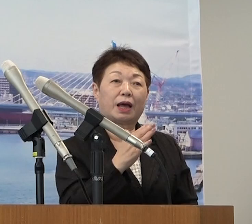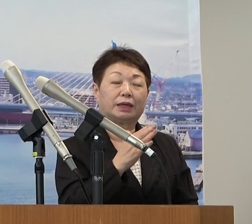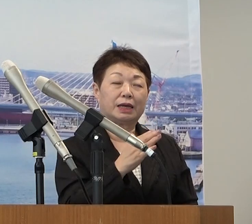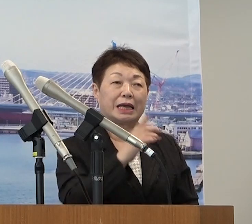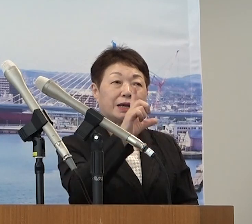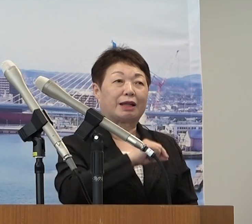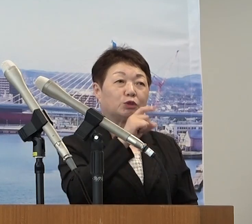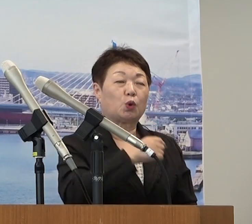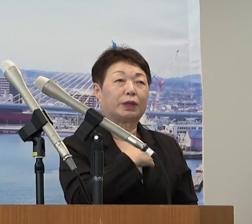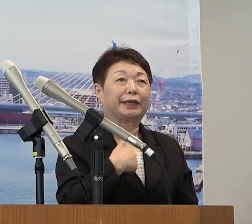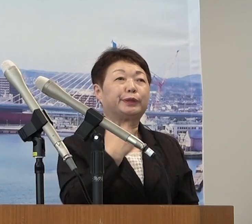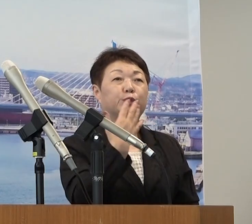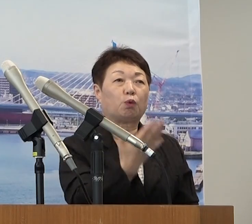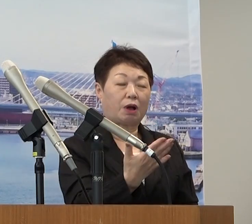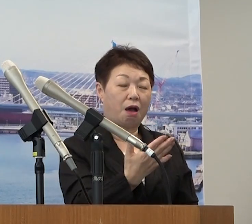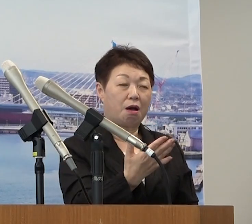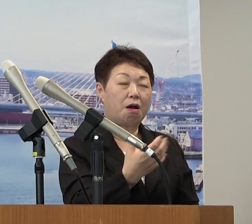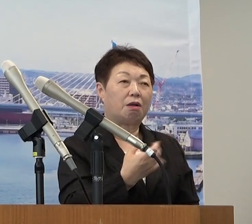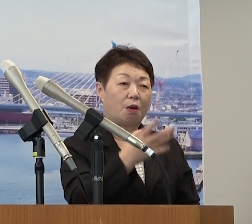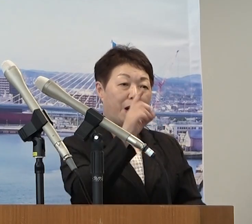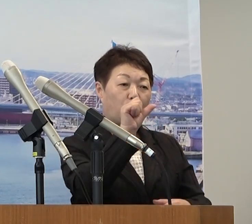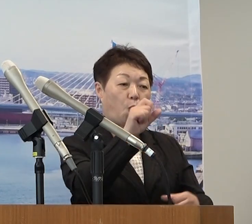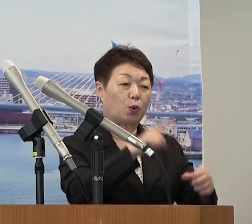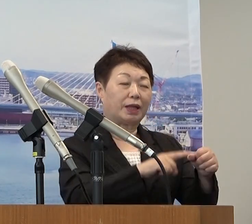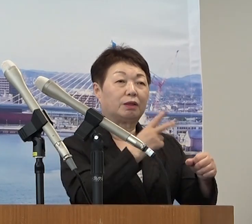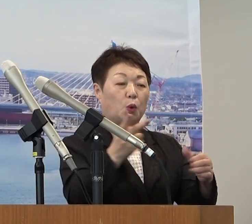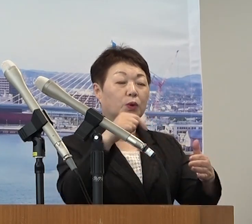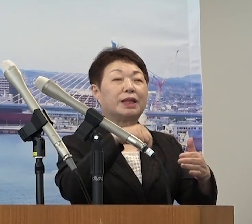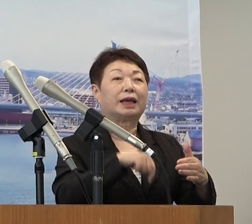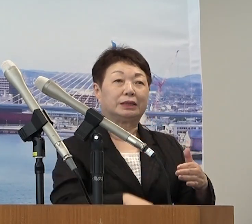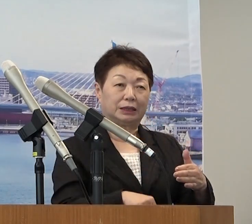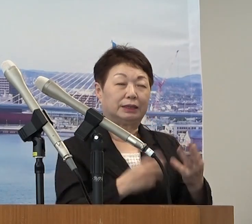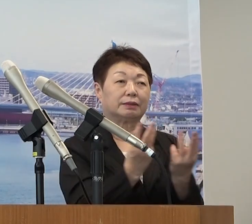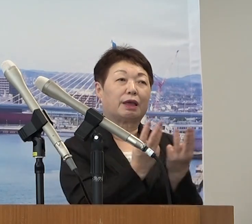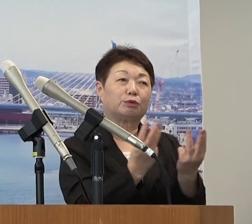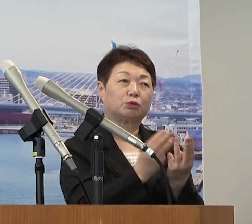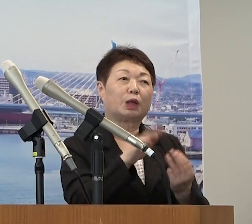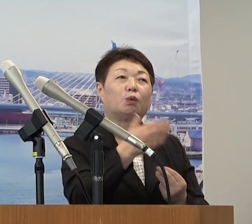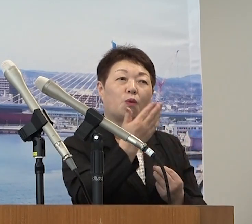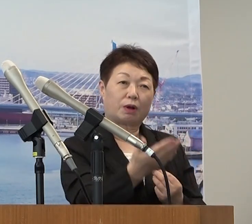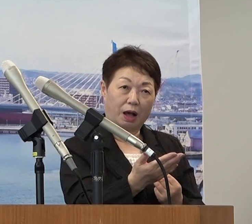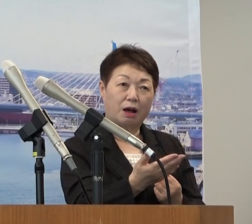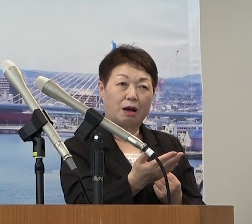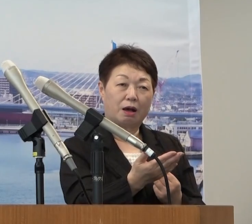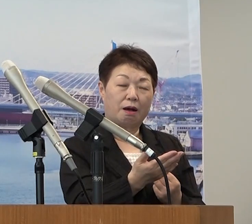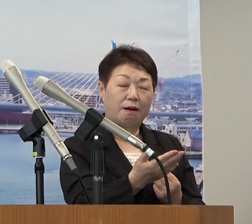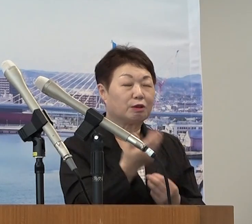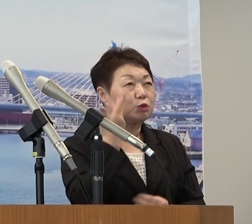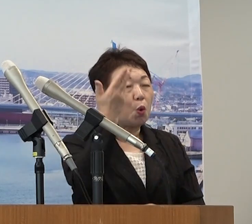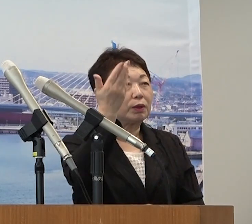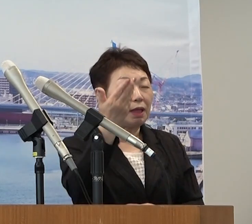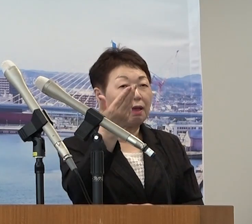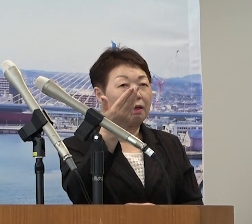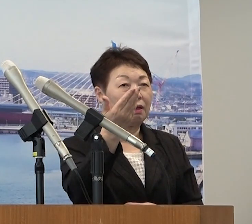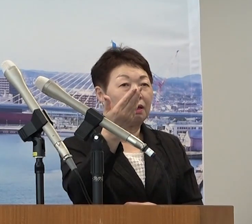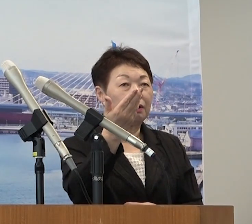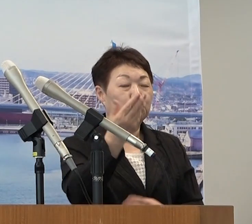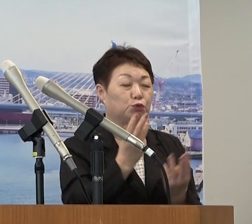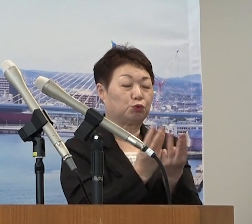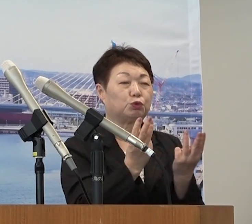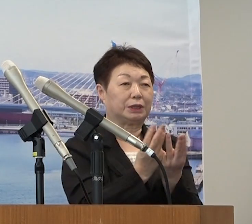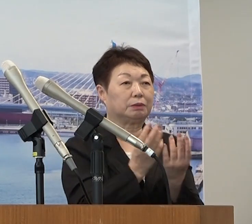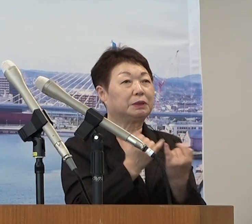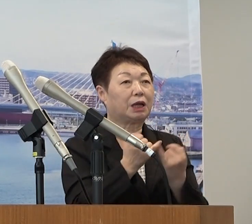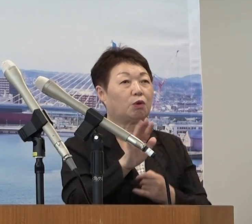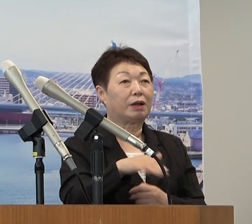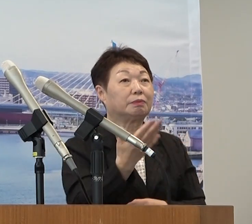標みたいなもの年度内に例えば何件ぐらい、まあ、相談なのか提案なのか、うん、来てもらうことを想定しているとかなんかそういう数値的なものは